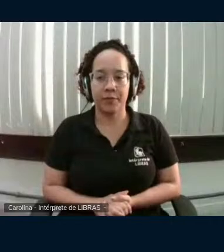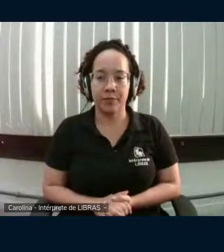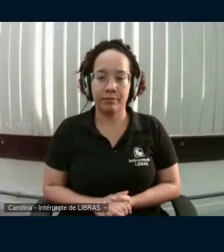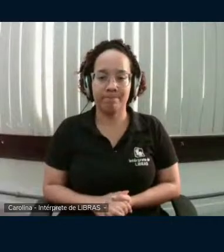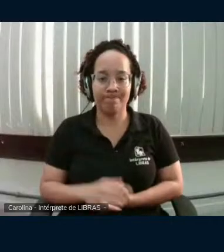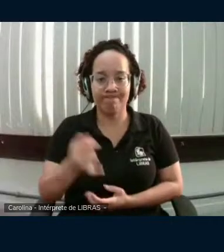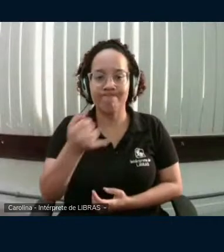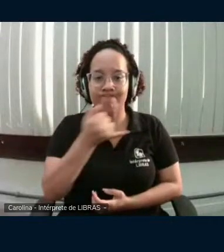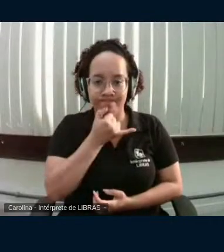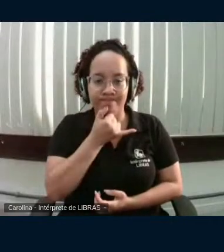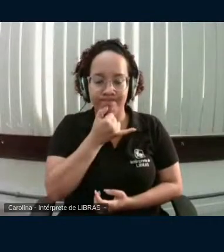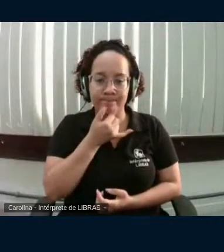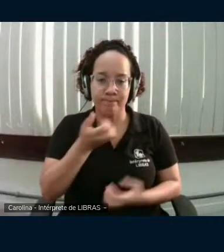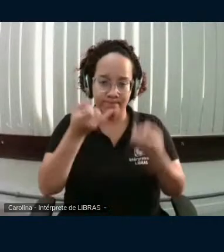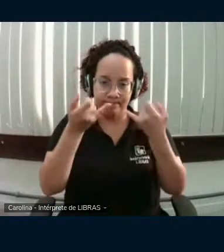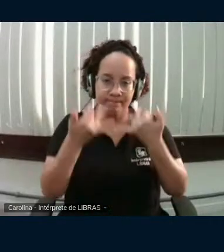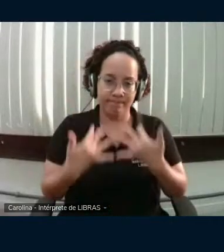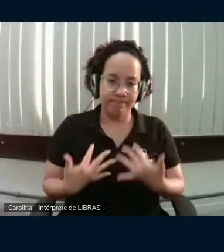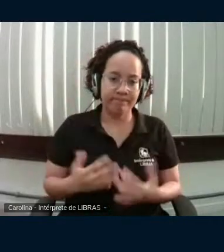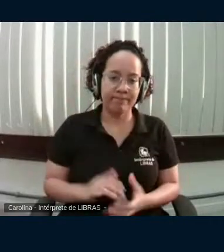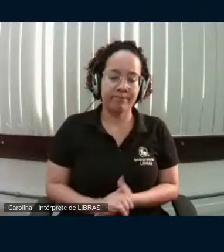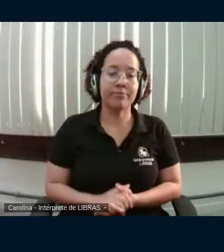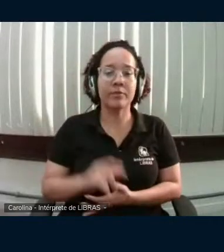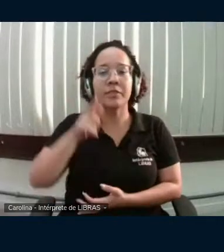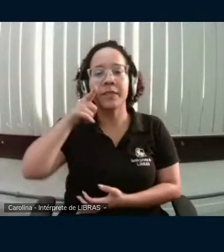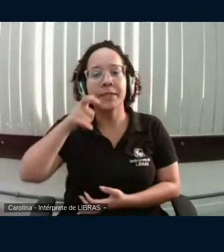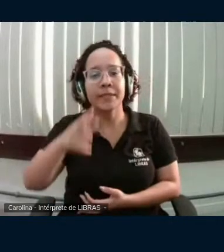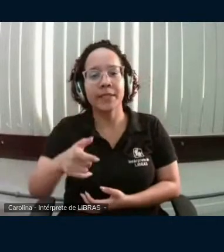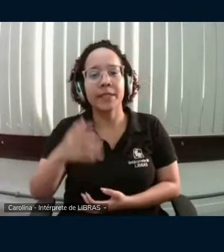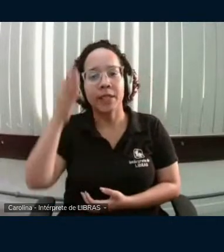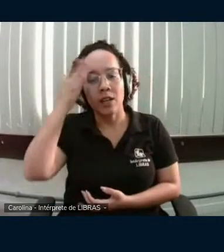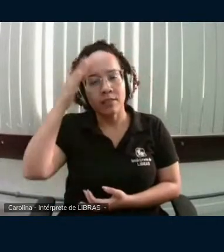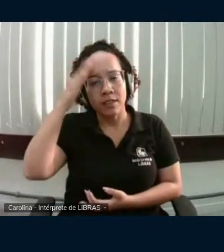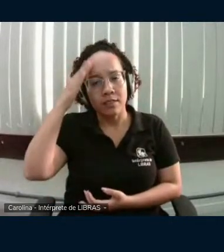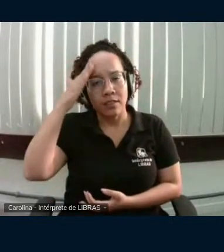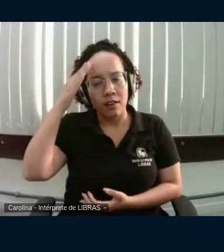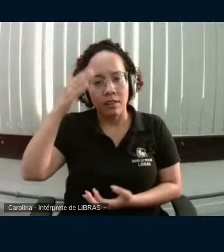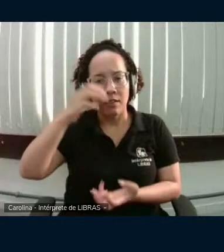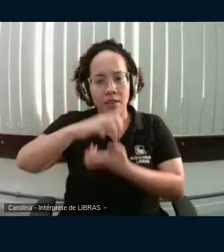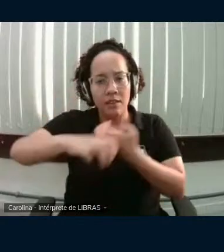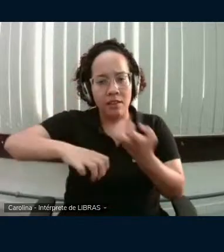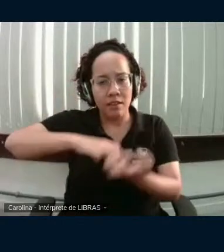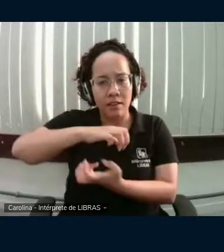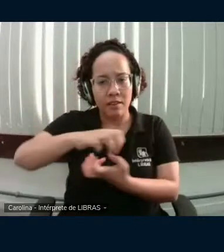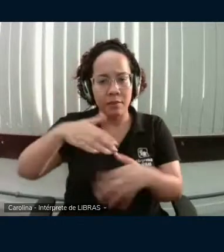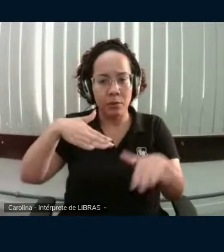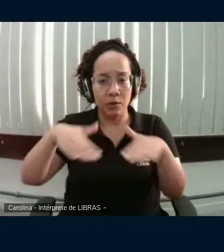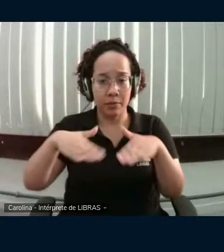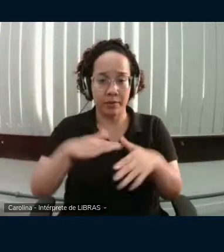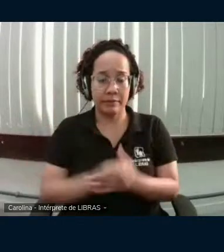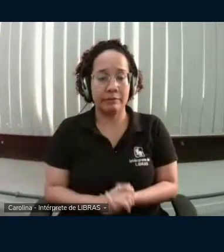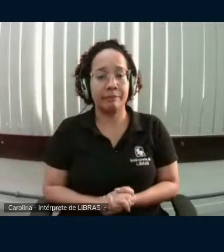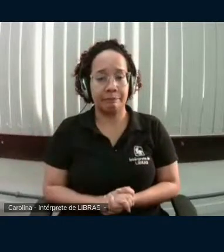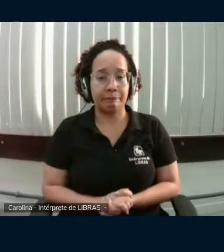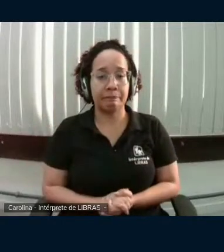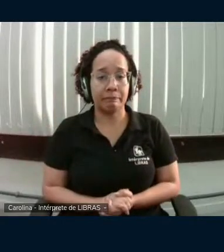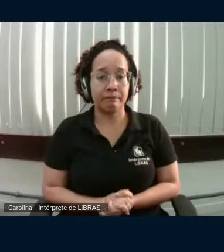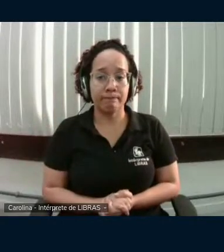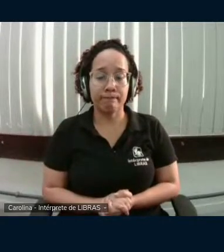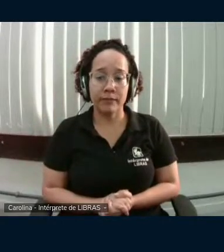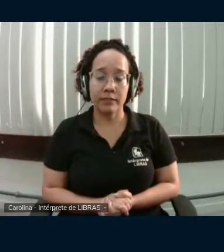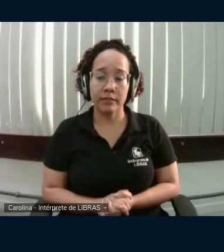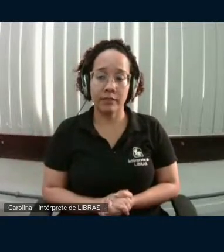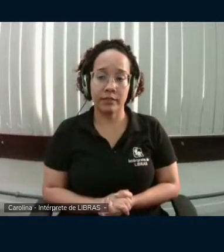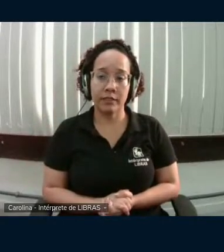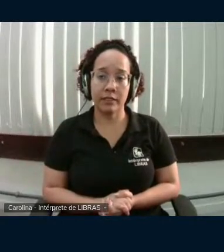triste, mas interessante para compreender o movimento de greve. As pessoas que